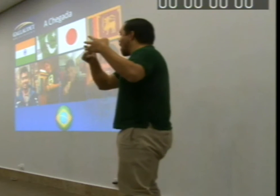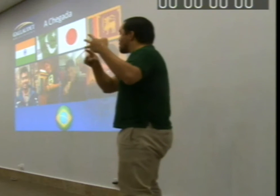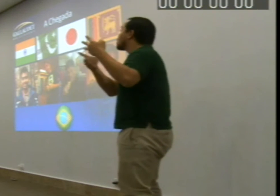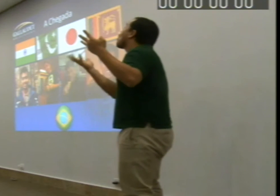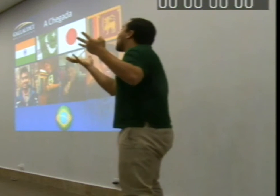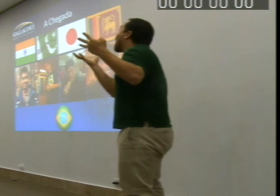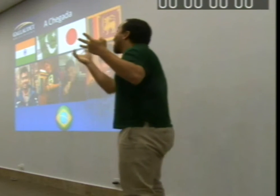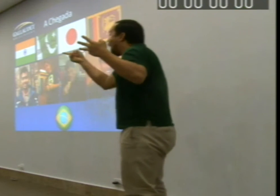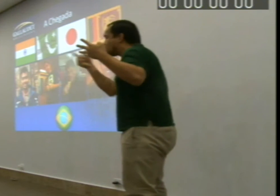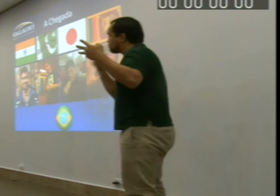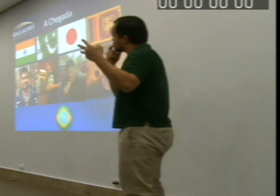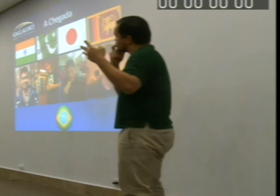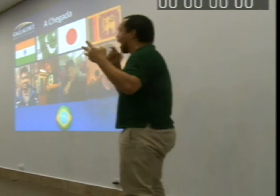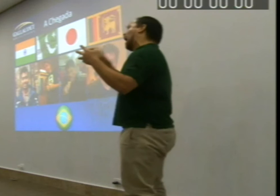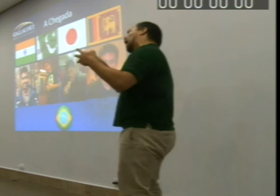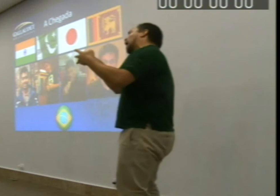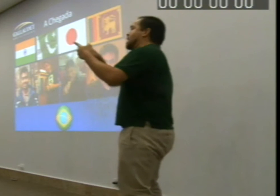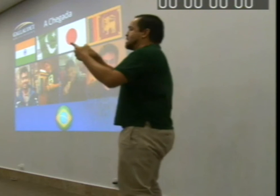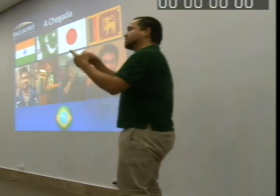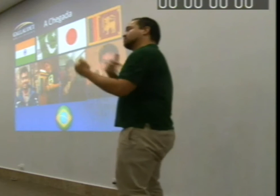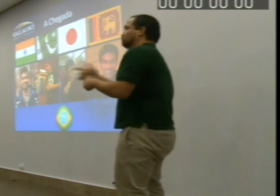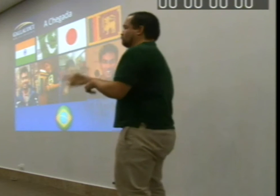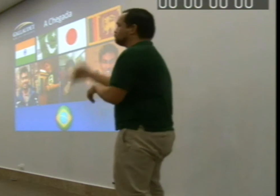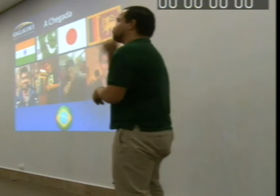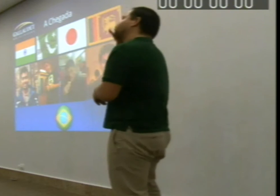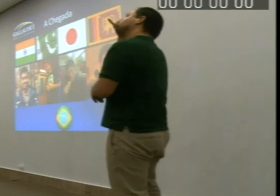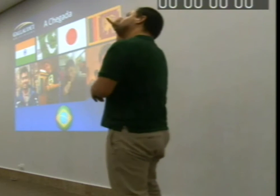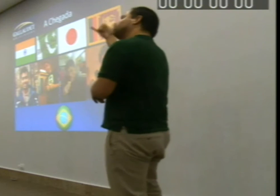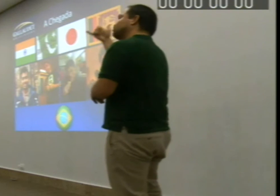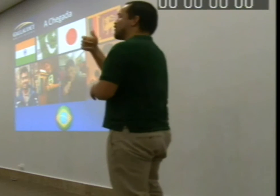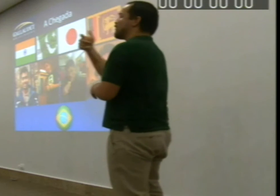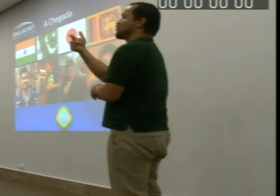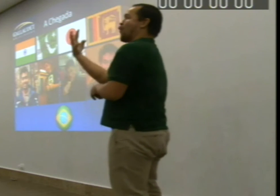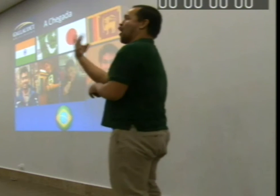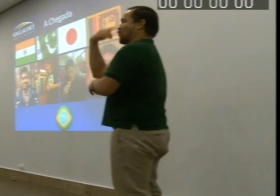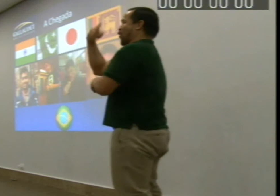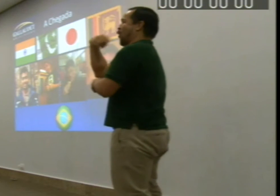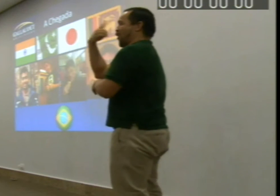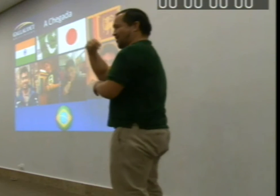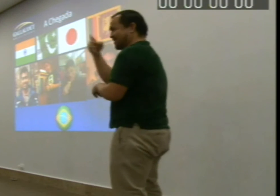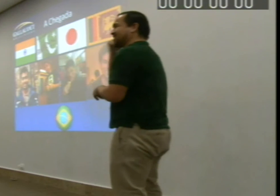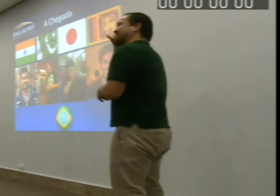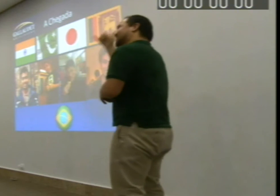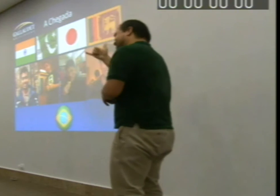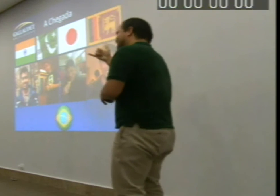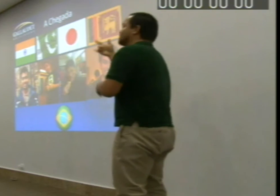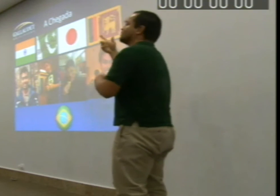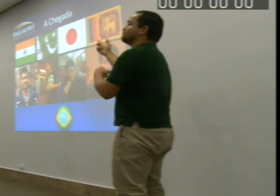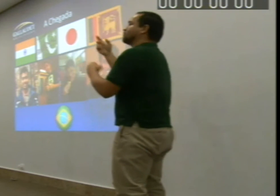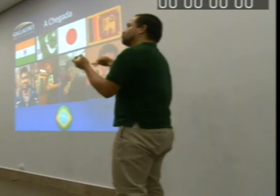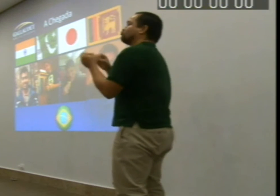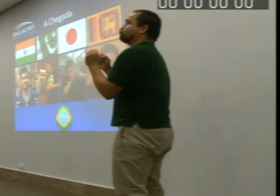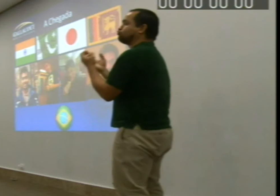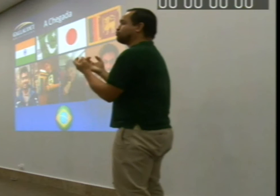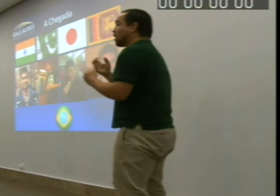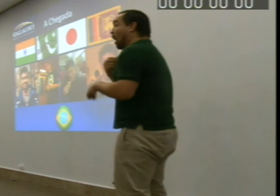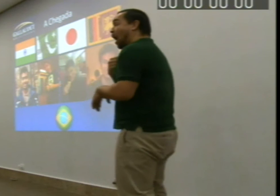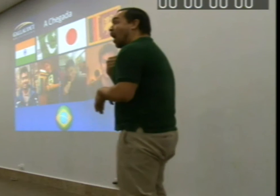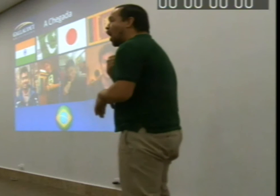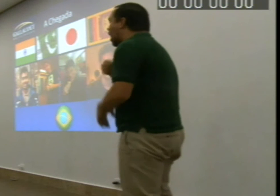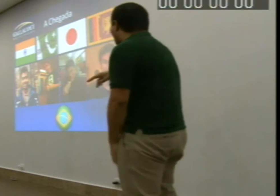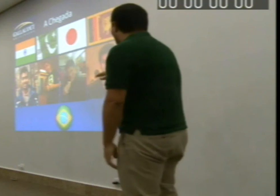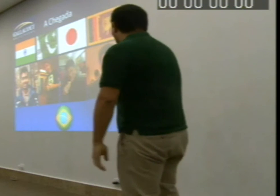então eu vou te passar o número de três qual você quer Ah tá eu quero desse então ligava para ele er que era 24 horas